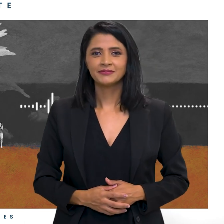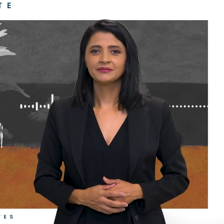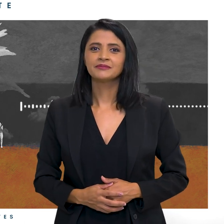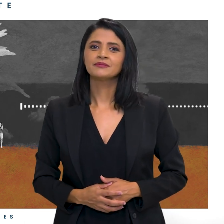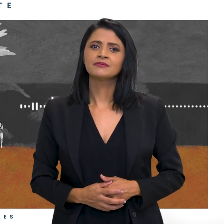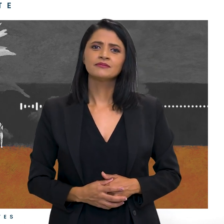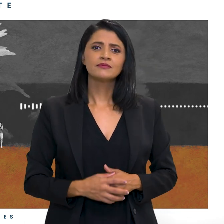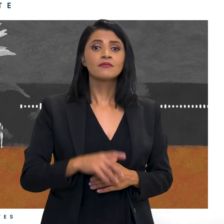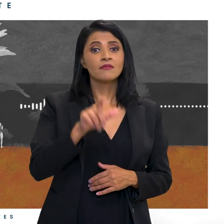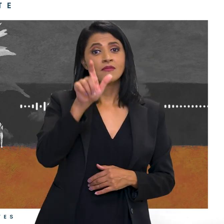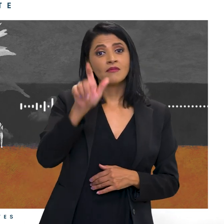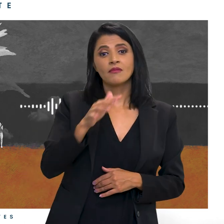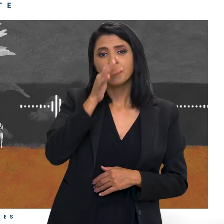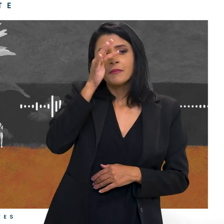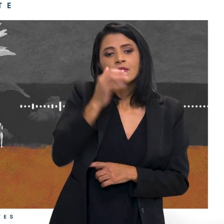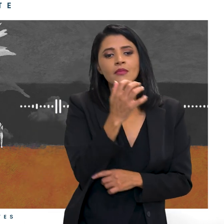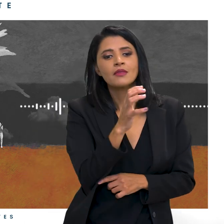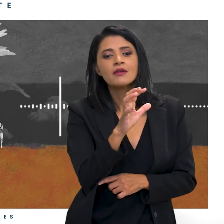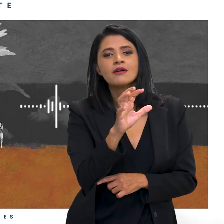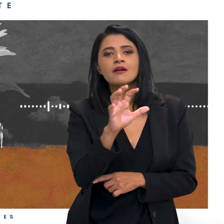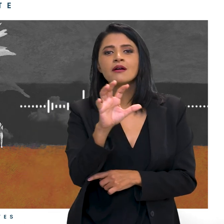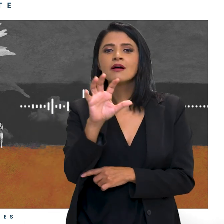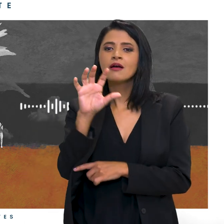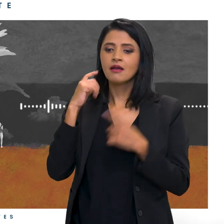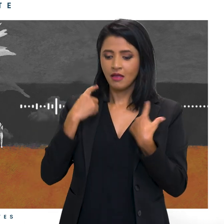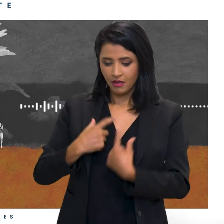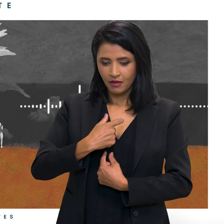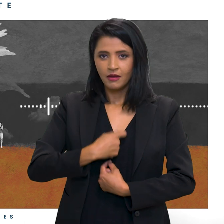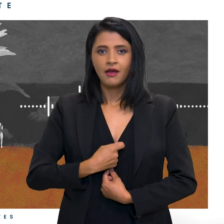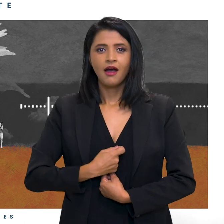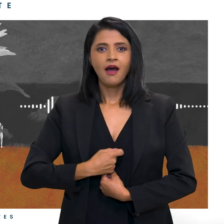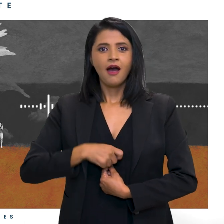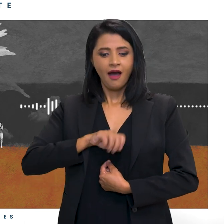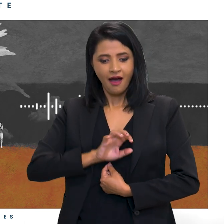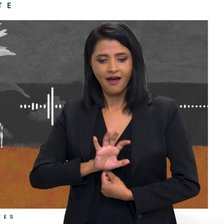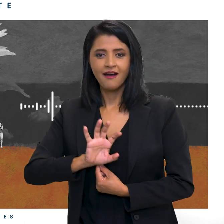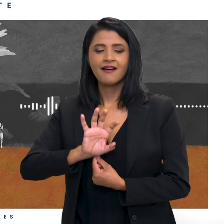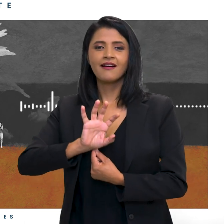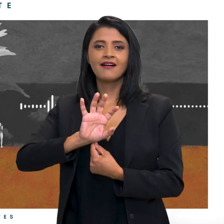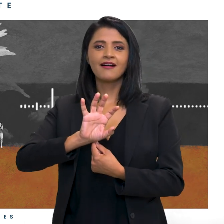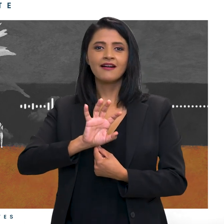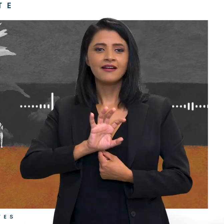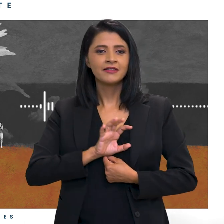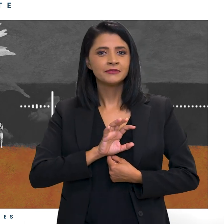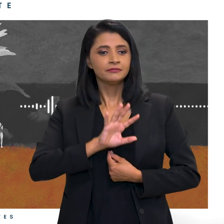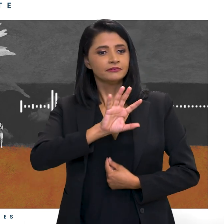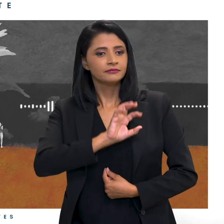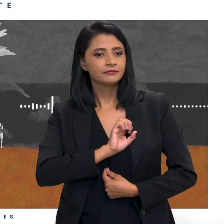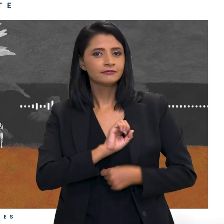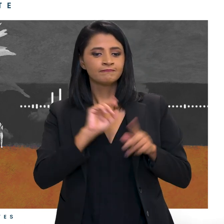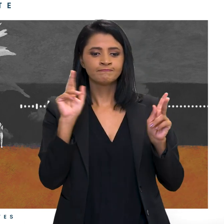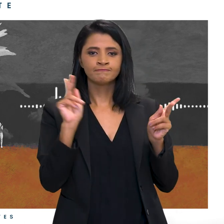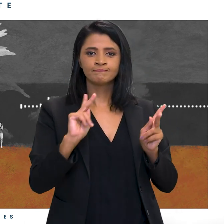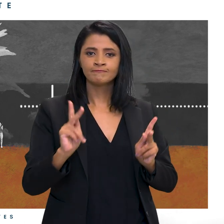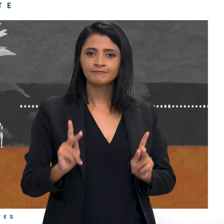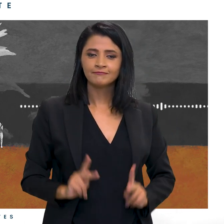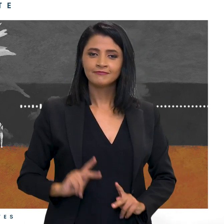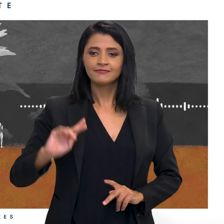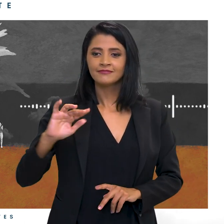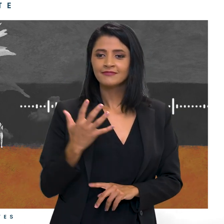girassol. Um girassol no seu pescoço. Amor,